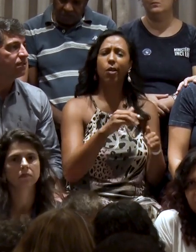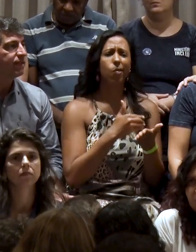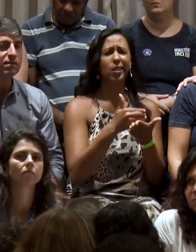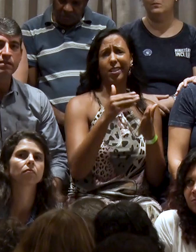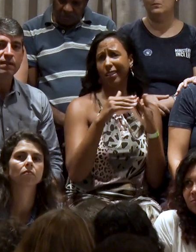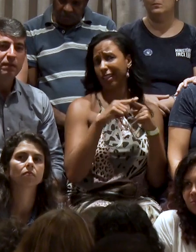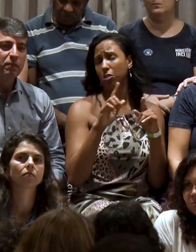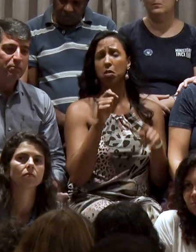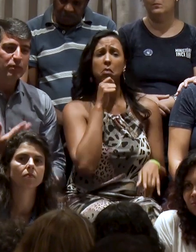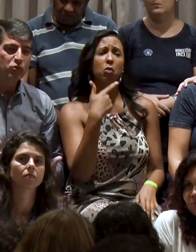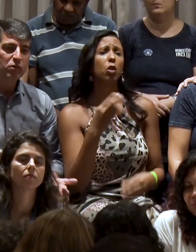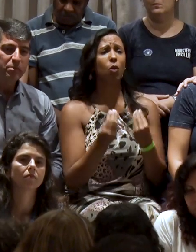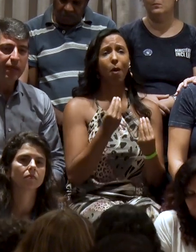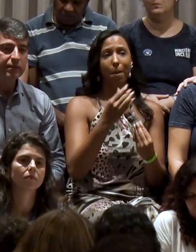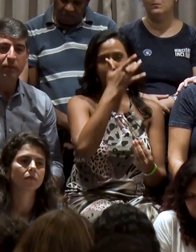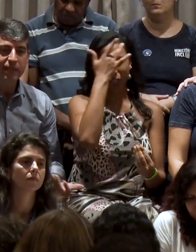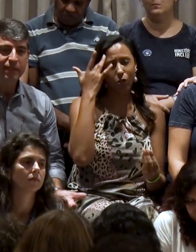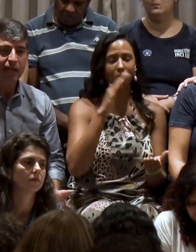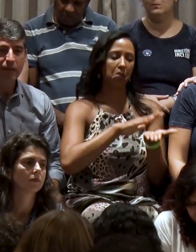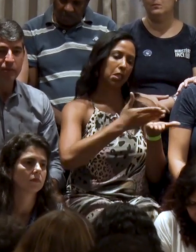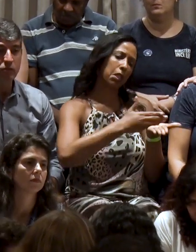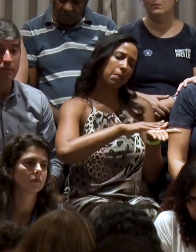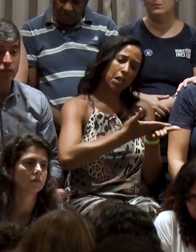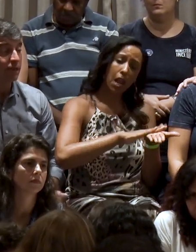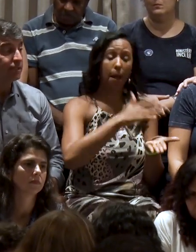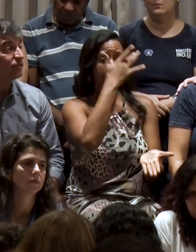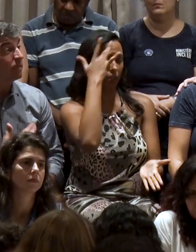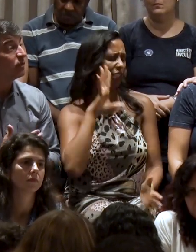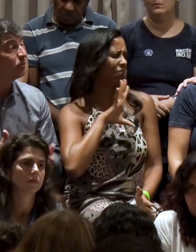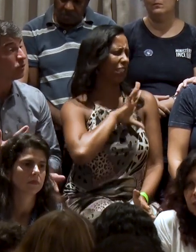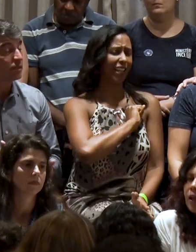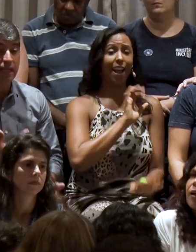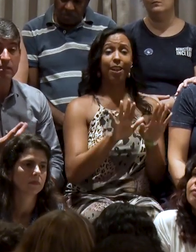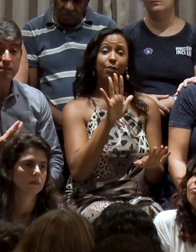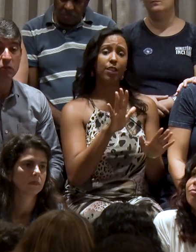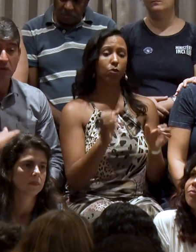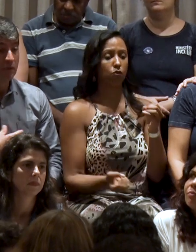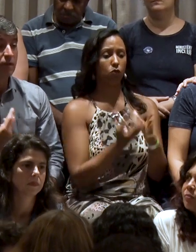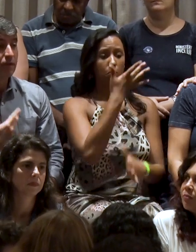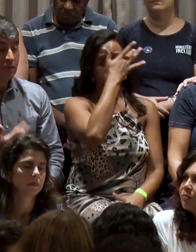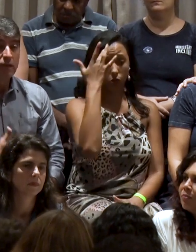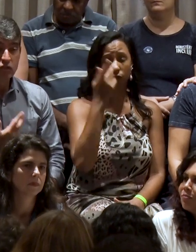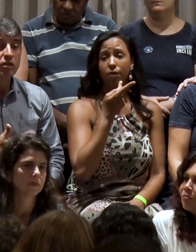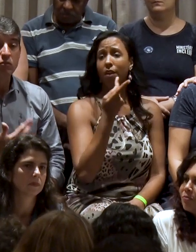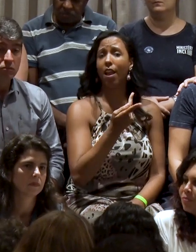às vezes, pessoas para interpretar, pessoas apaixonadas. Às vezes apareciam pessoas até que diziam que tinham